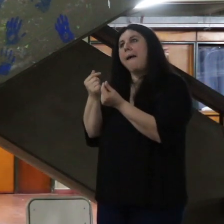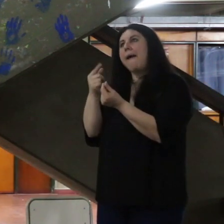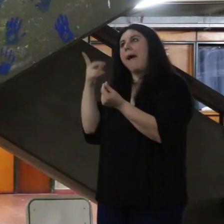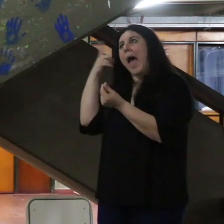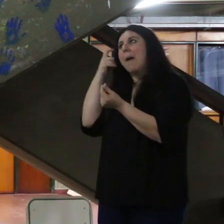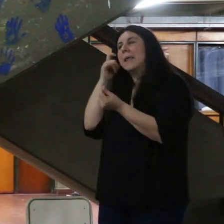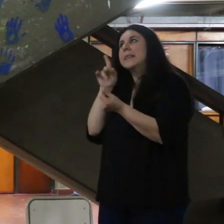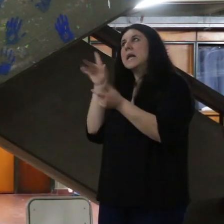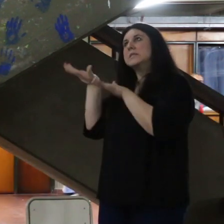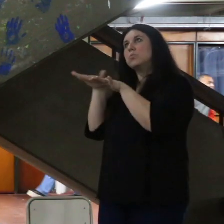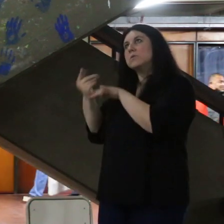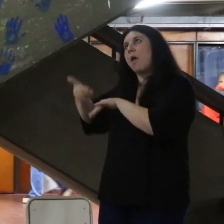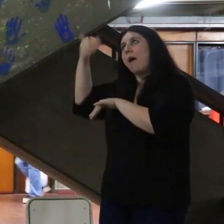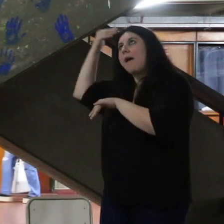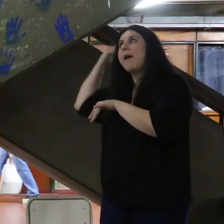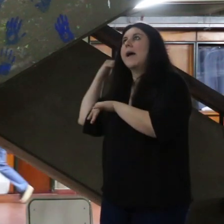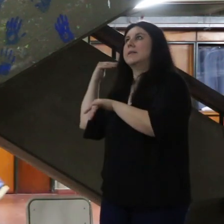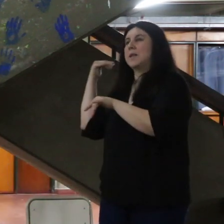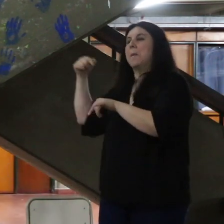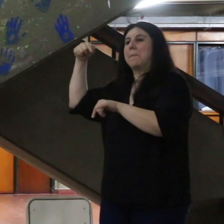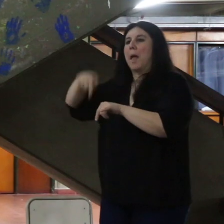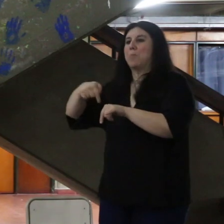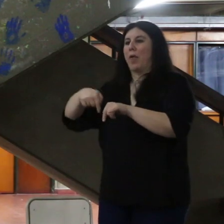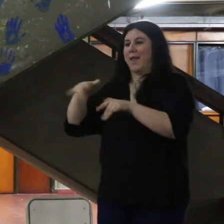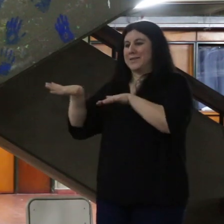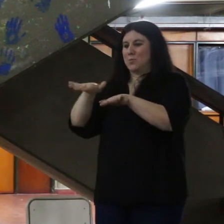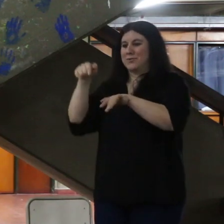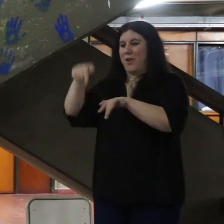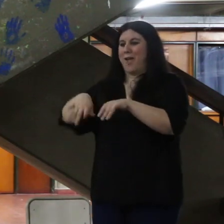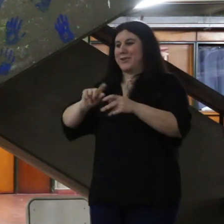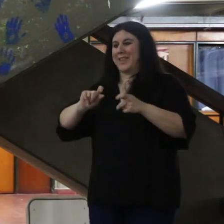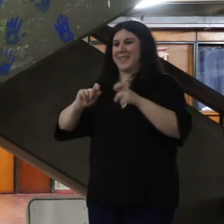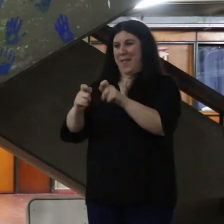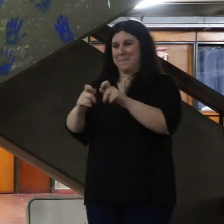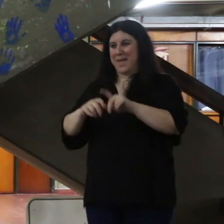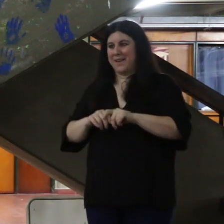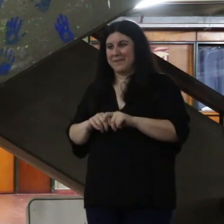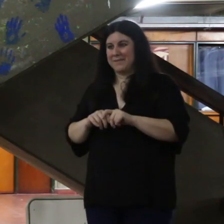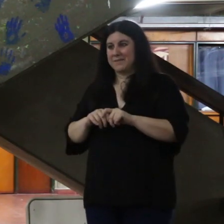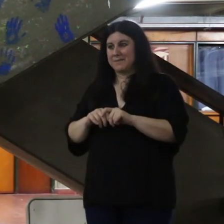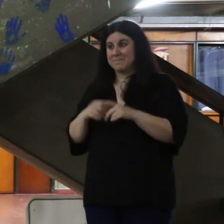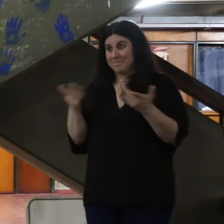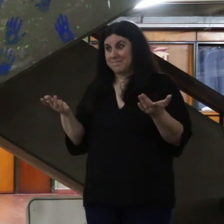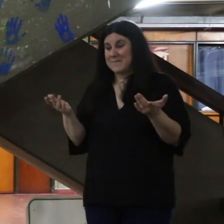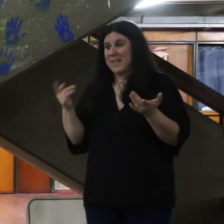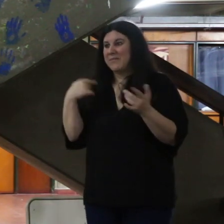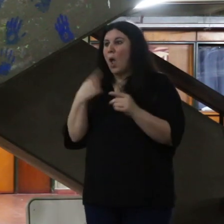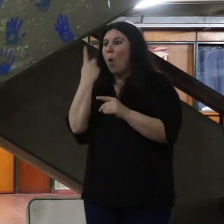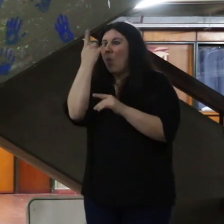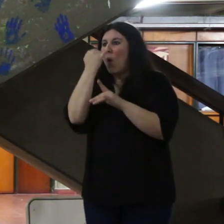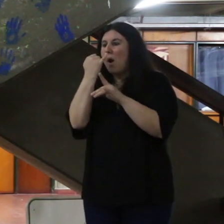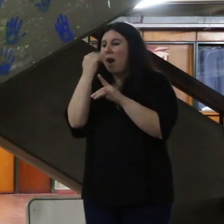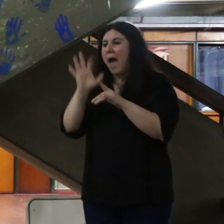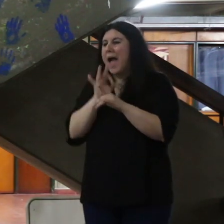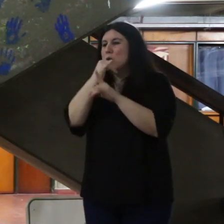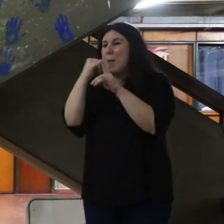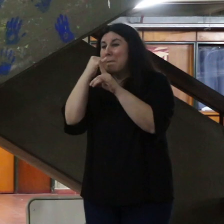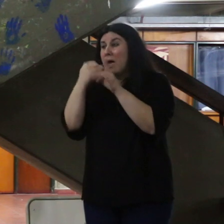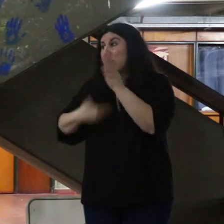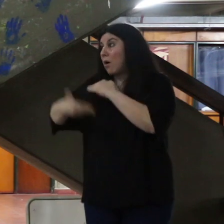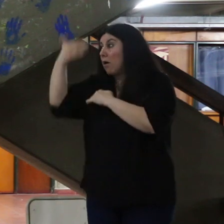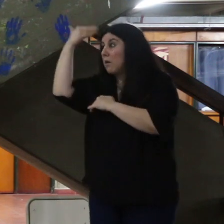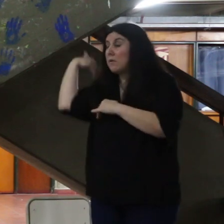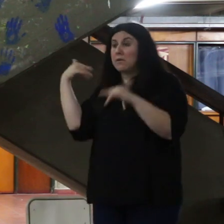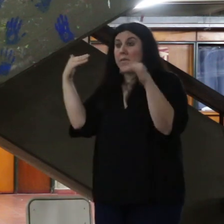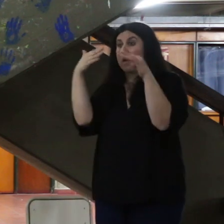pibas. Todo lo que construimos en este año y medio de no presencialidad, todo lo que nos animamos a